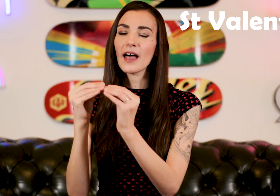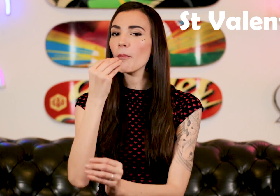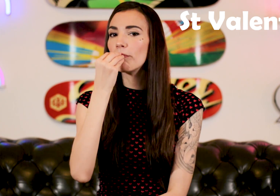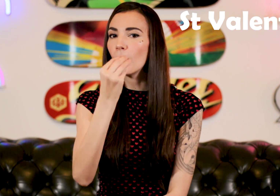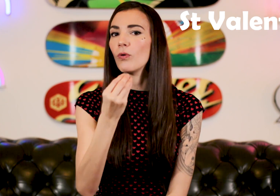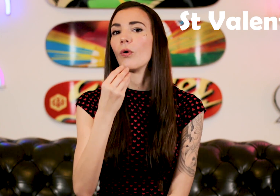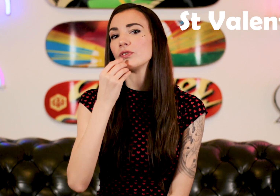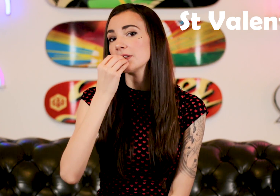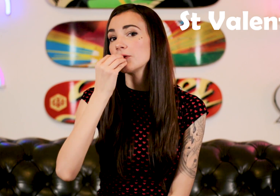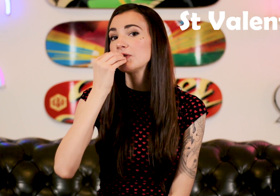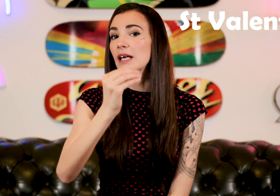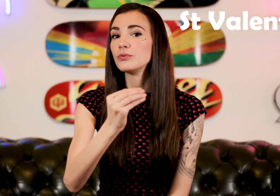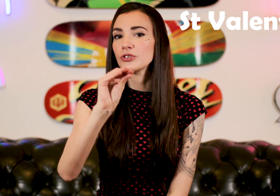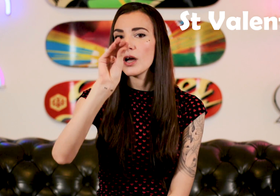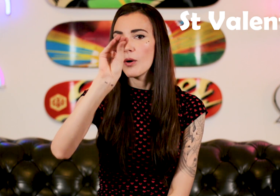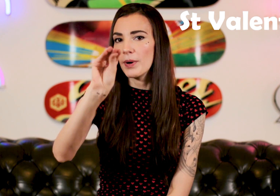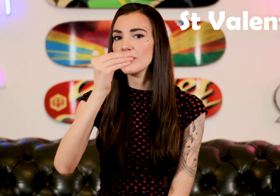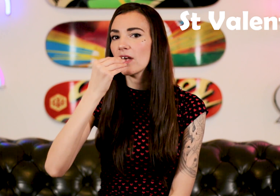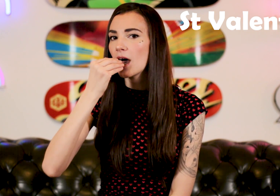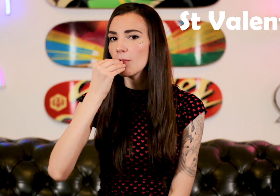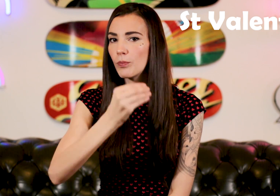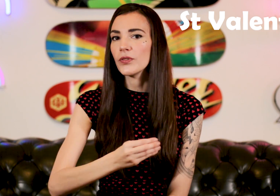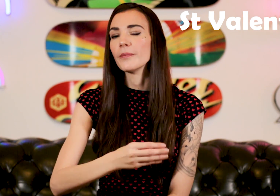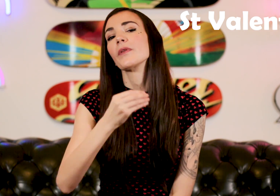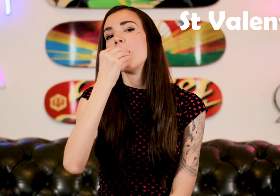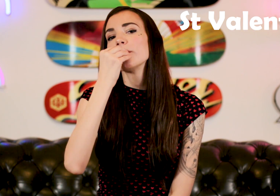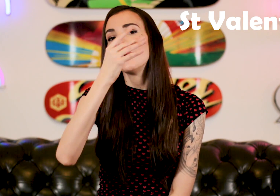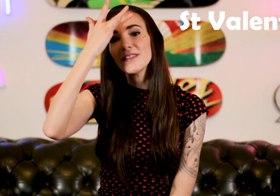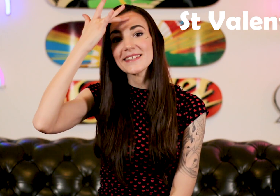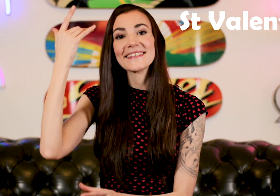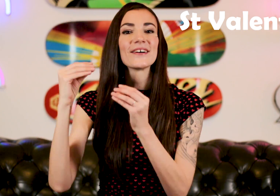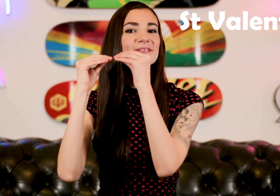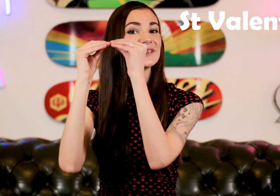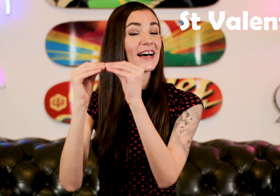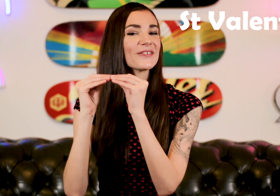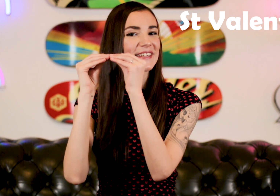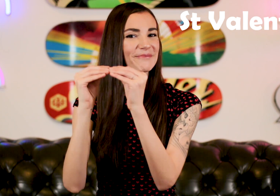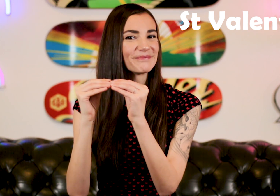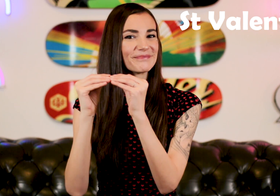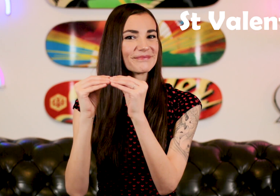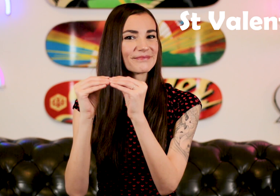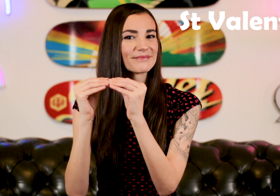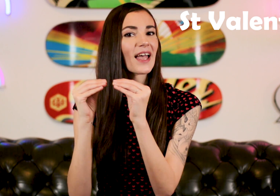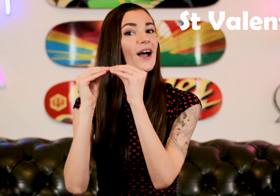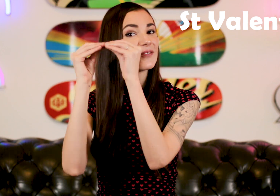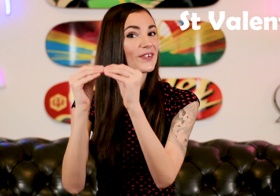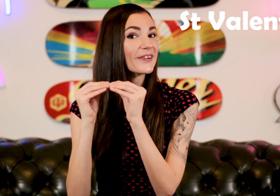Saint-Valentin. Bon, on tire au niveau de la bouche. Bec de canard, bonne. Bonne Saint-Valentin.